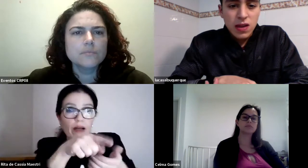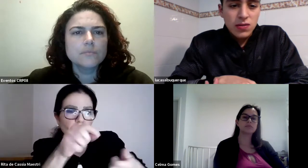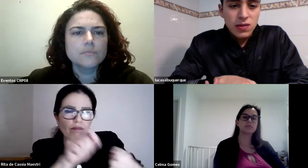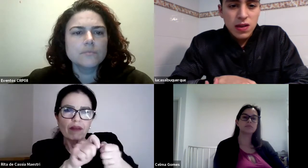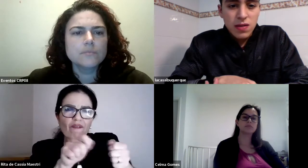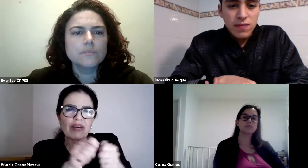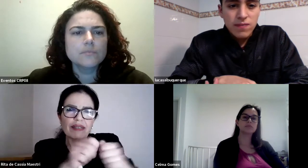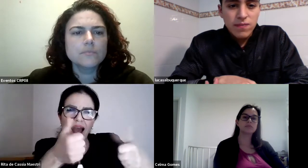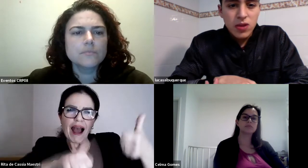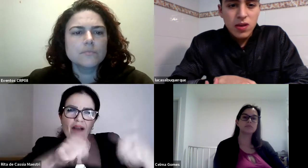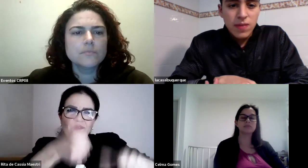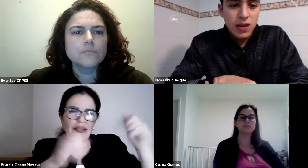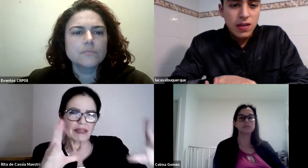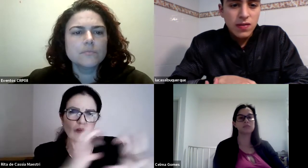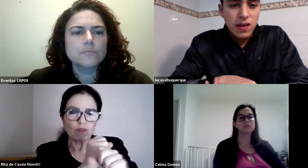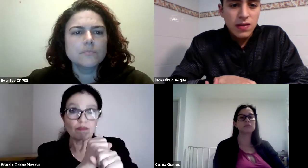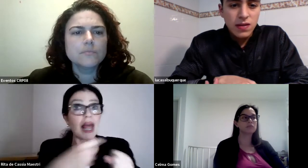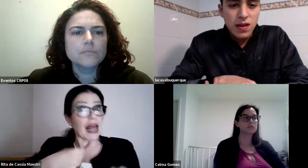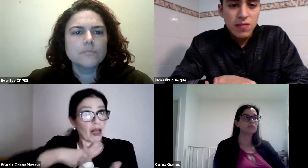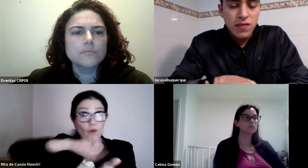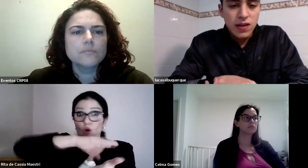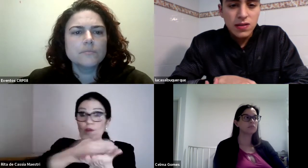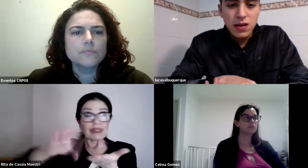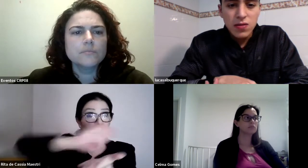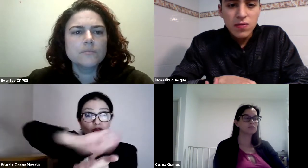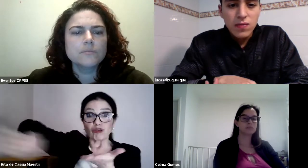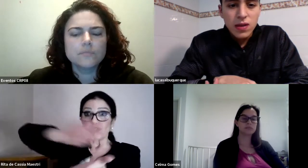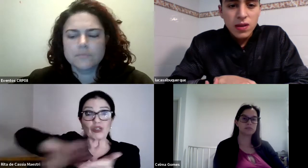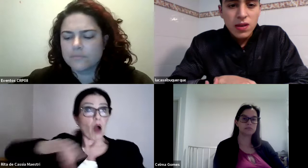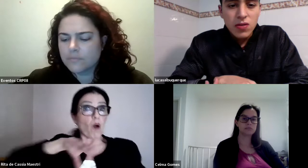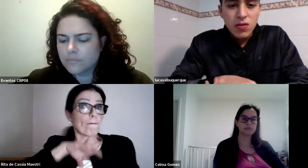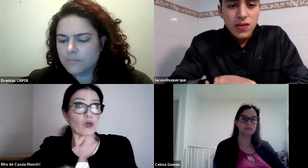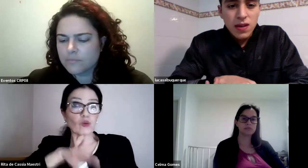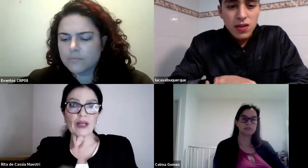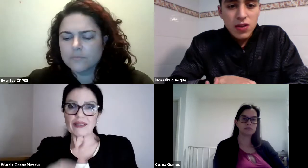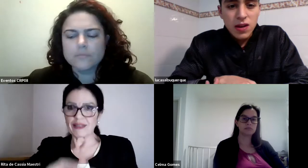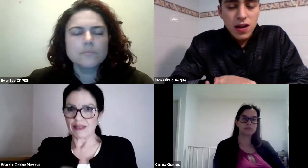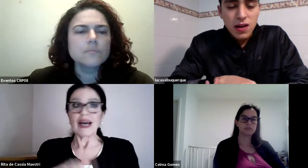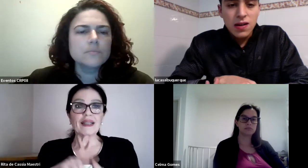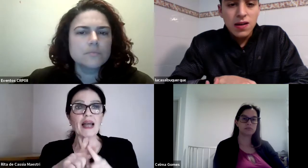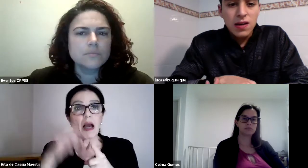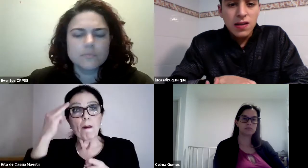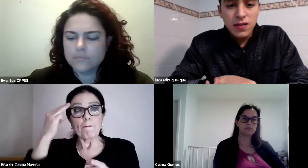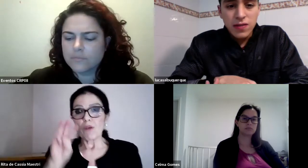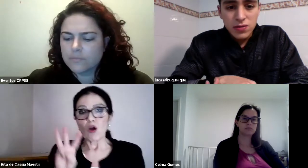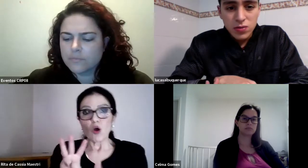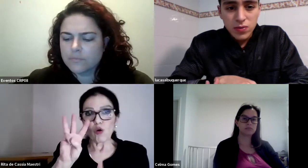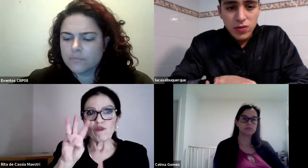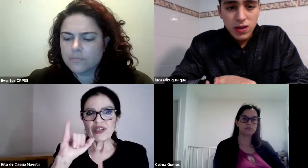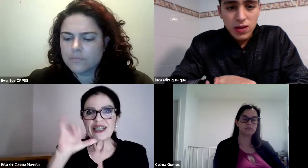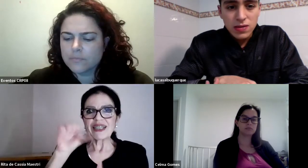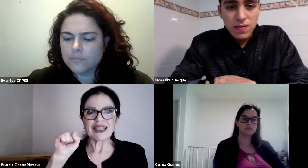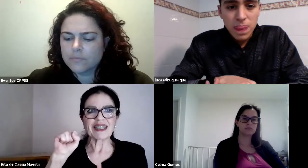alguns textos, né? Pedia para que eles fizessem, né, uma avaliação, e eu comecei a tirar das avaliações